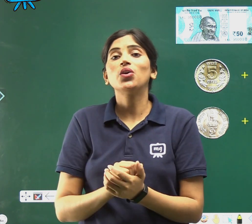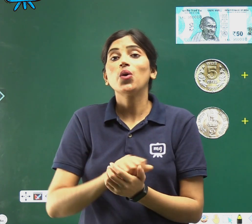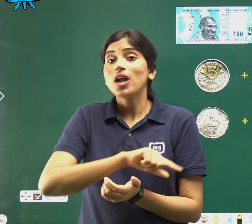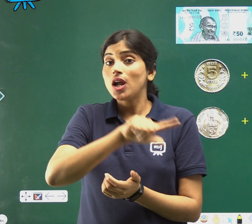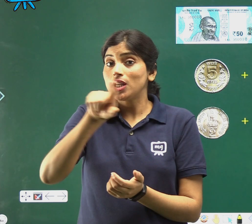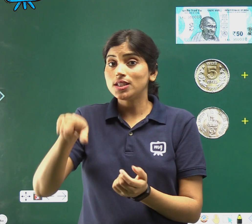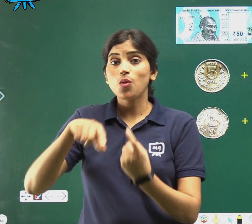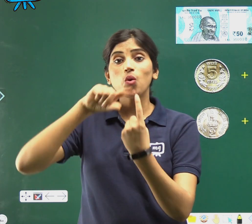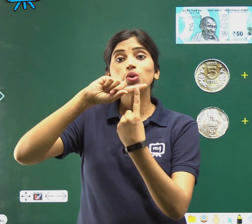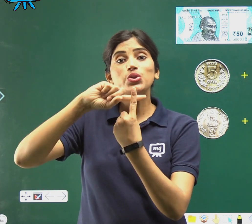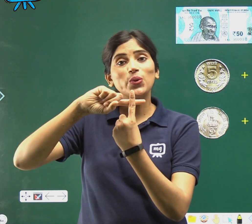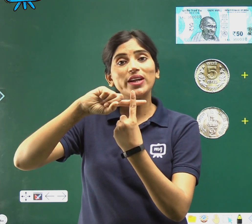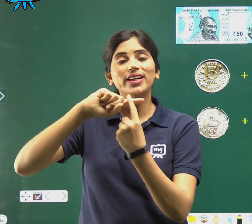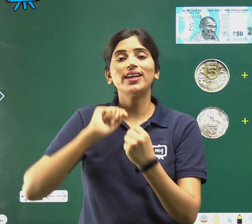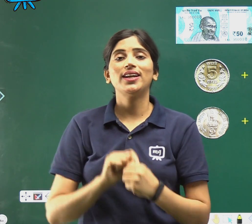इनको जोड़ेंगे।